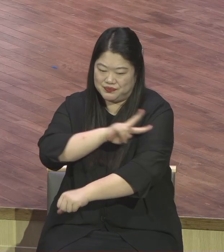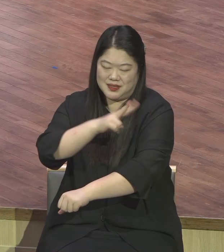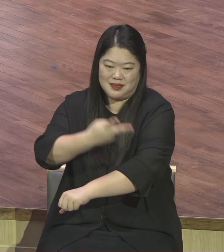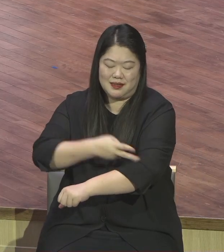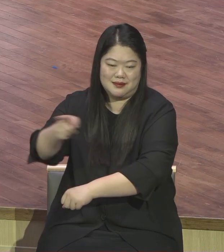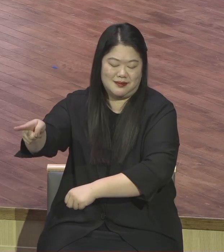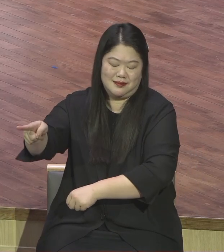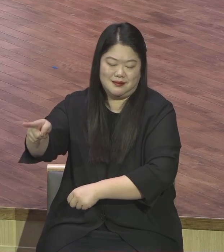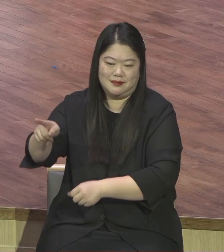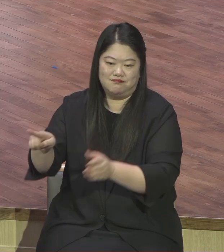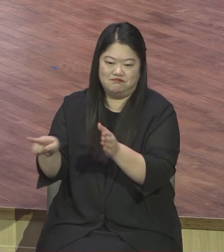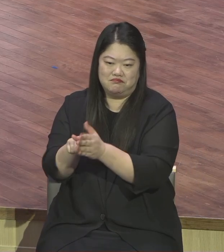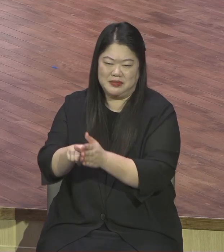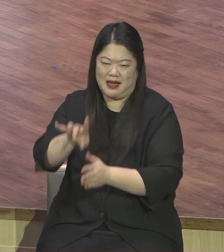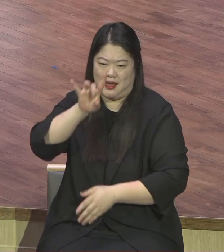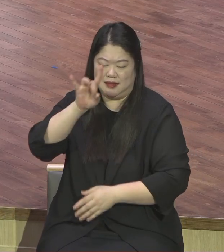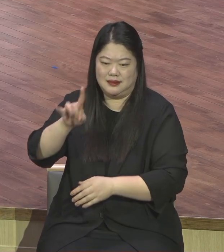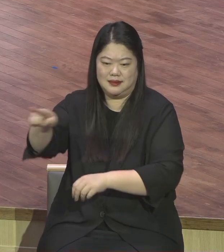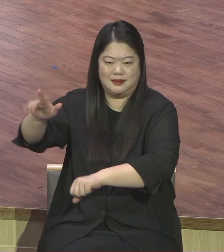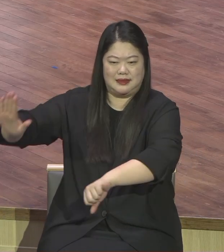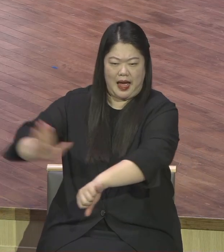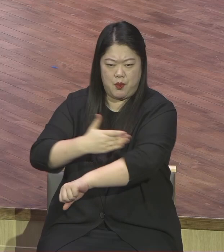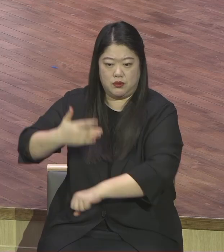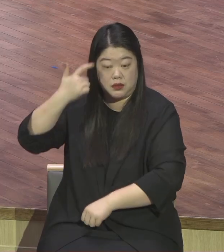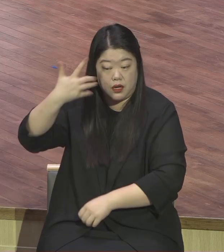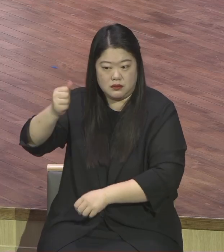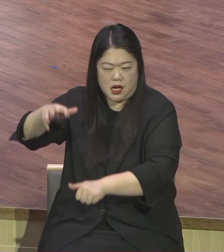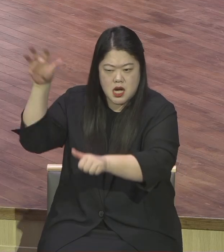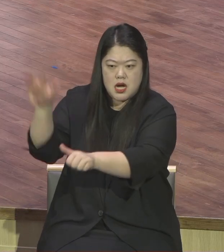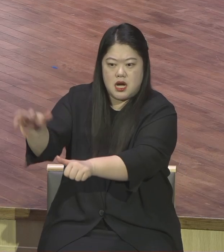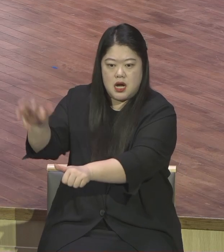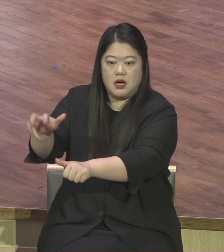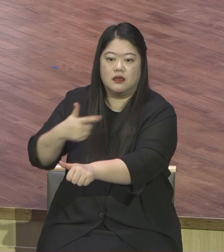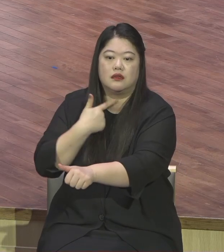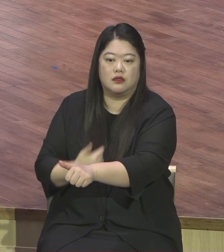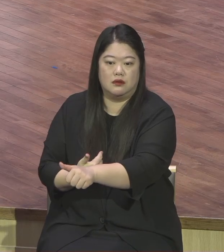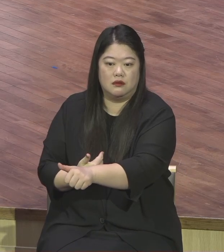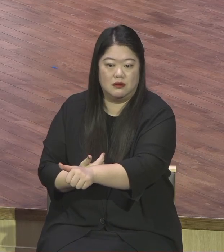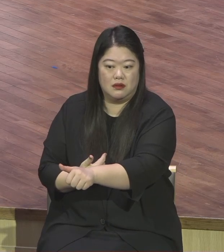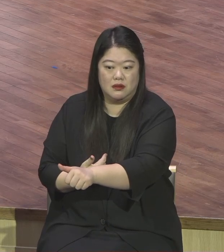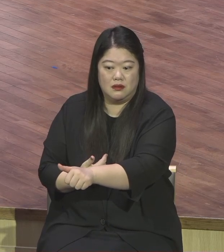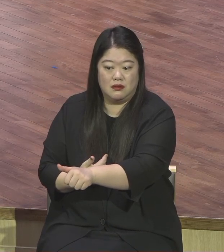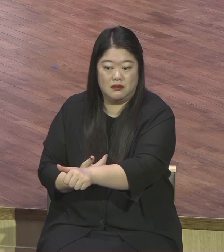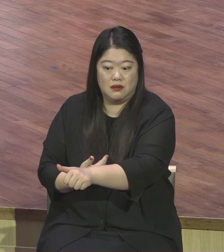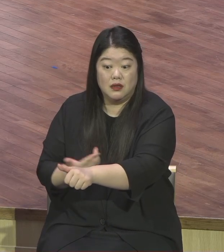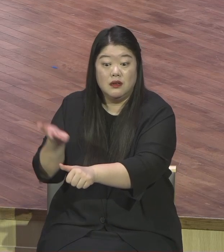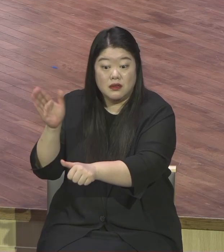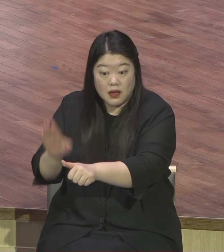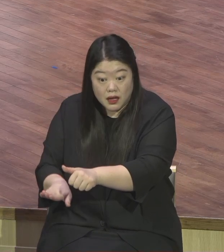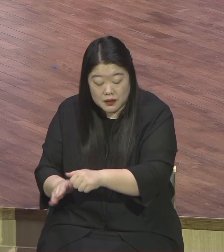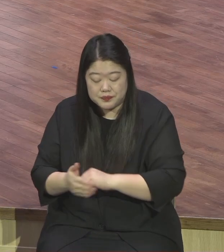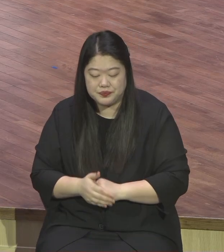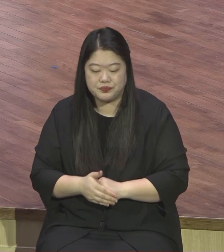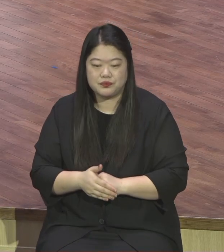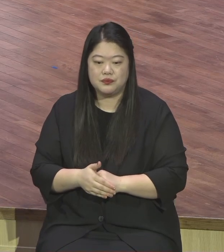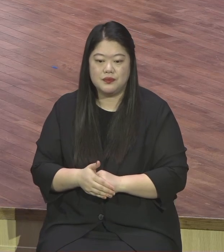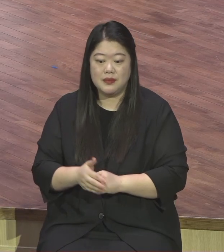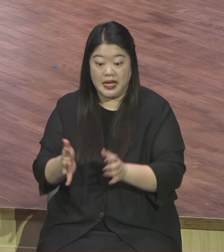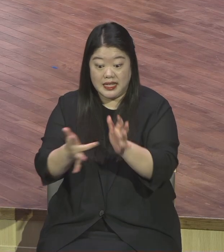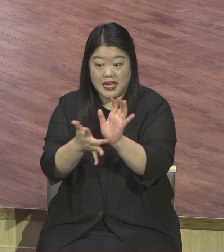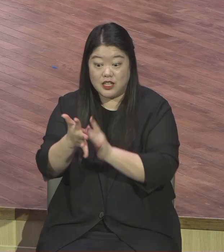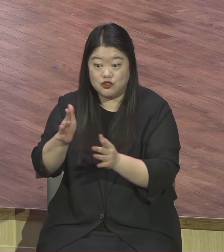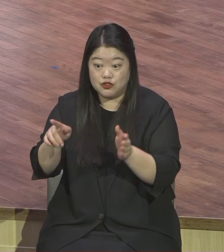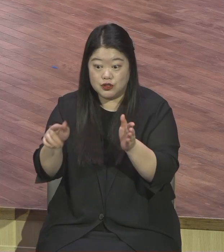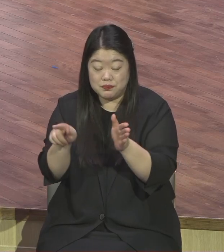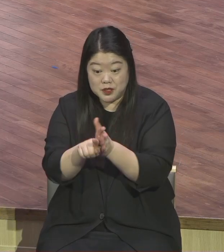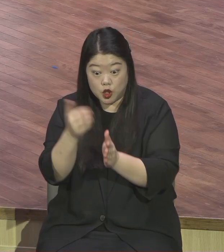가장 바른 신앙인 줄 알았어요. 그러던 그가 인생 터닝 포인트가